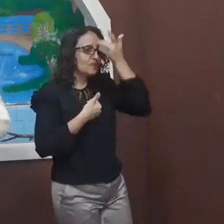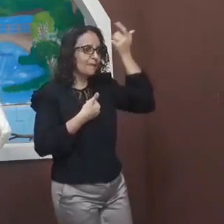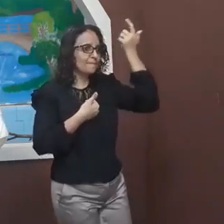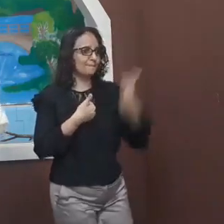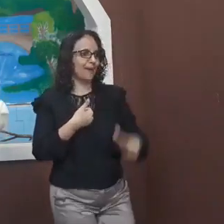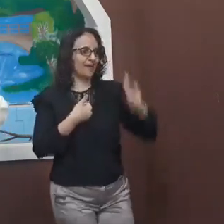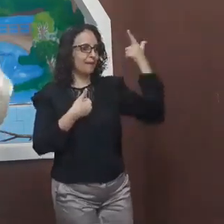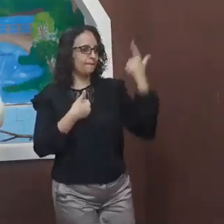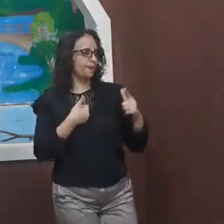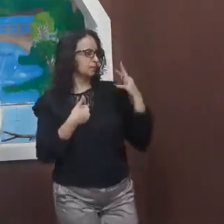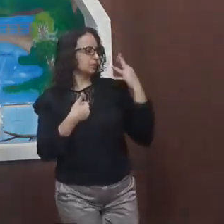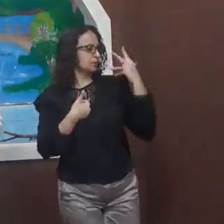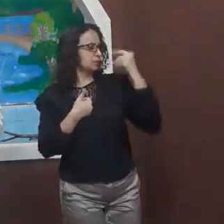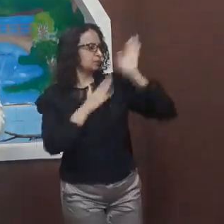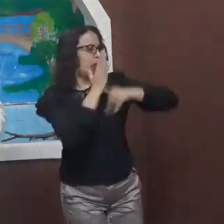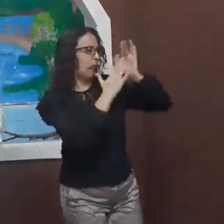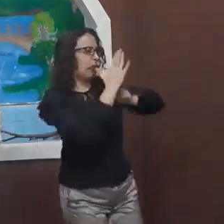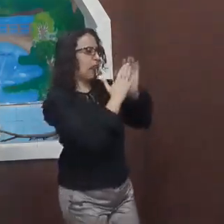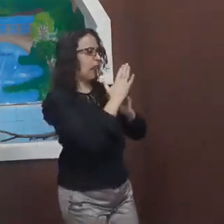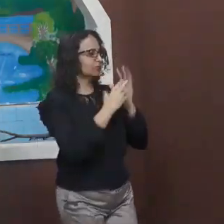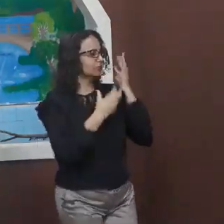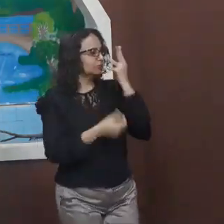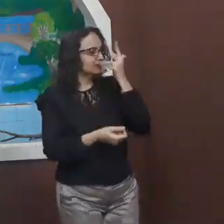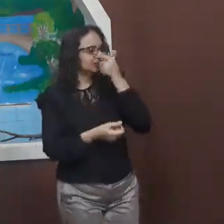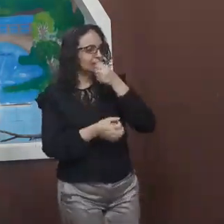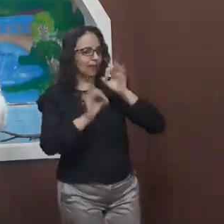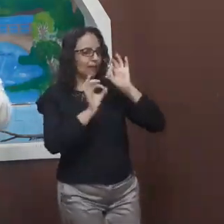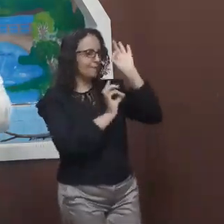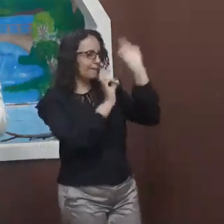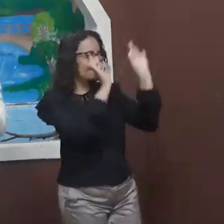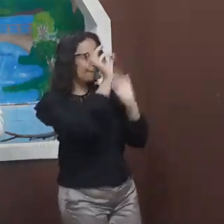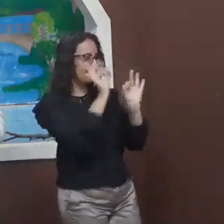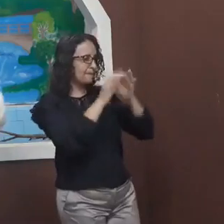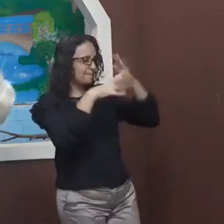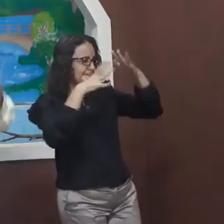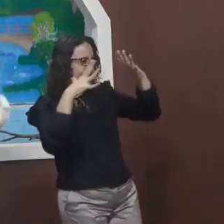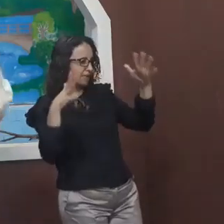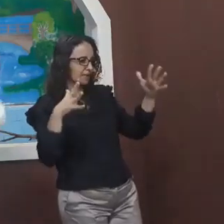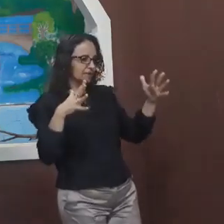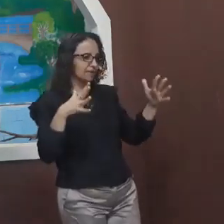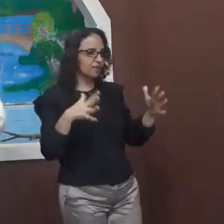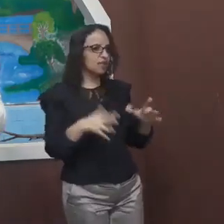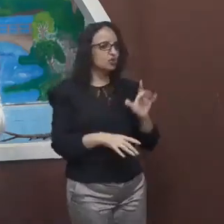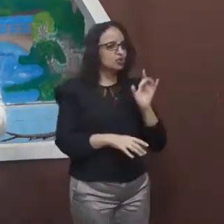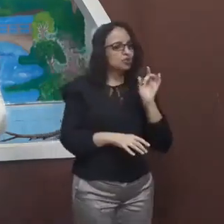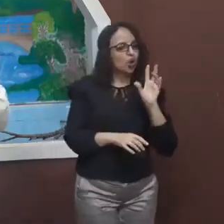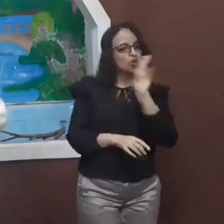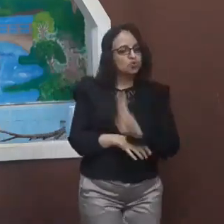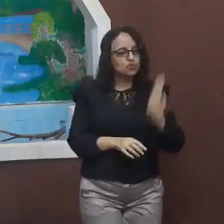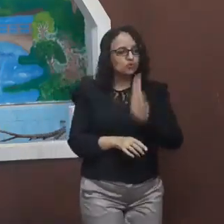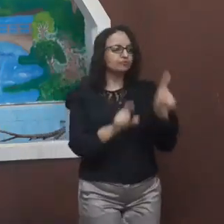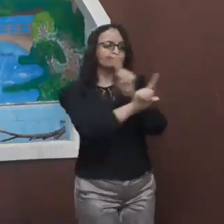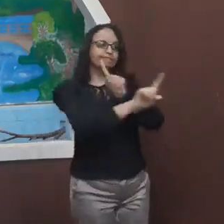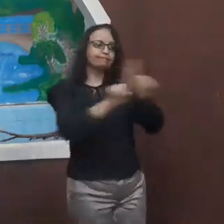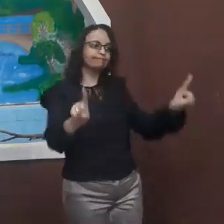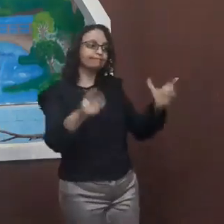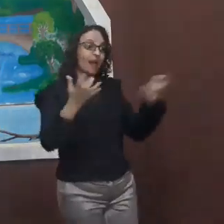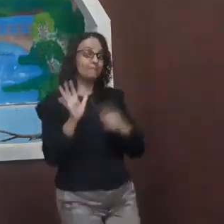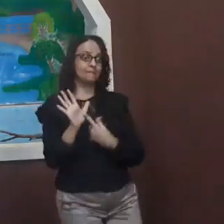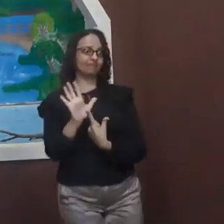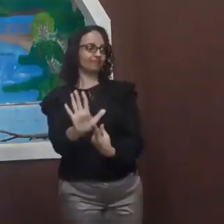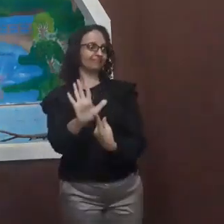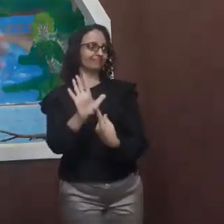coisas perderam a questão útil, né? As pessoas não querem mais algo só útil. As pessoas querem algo que o